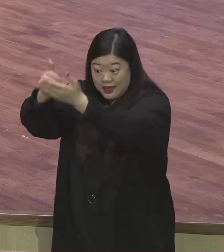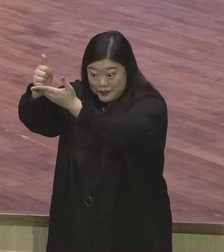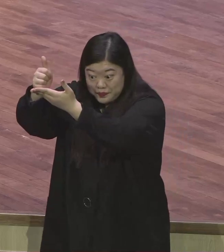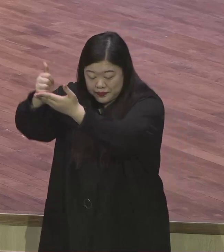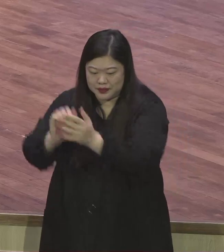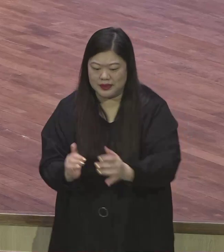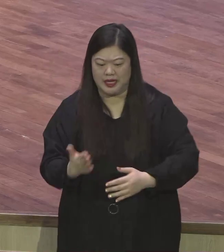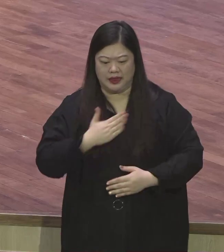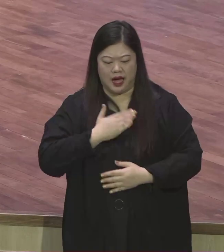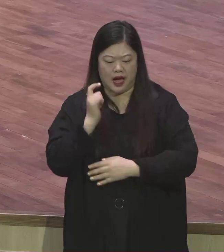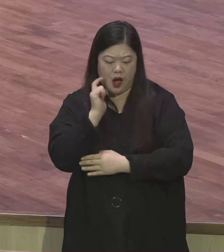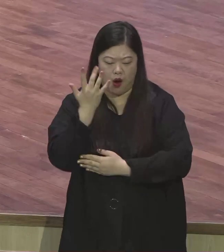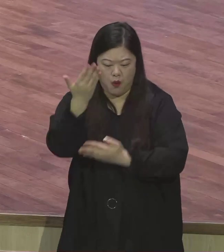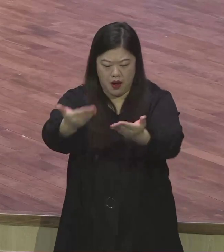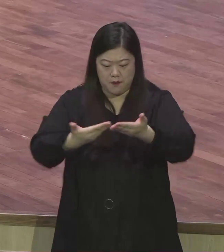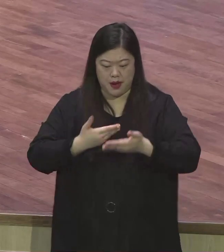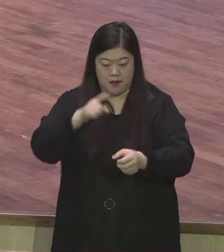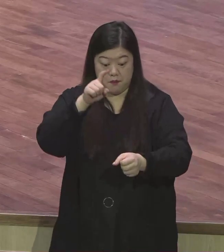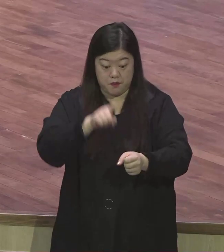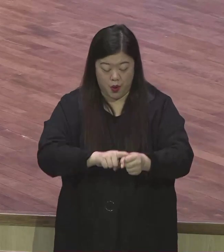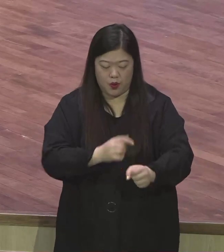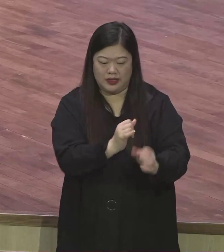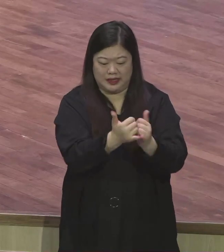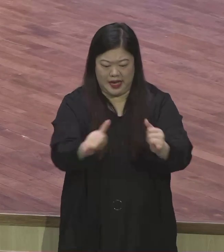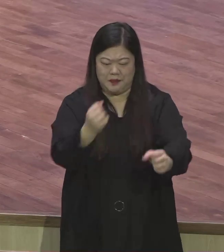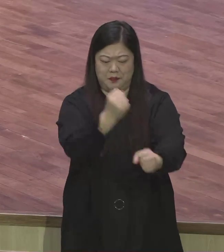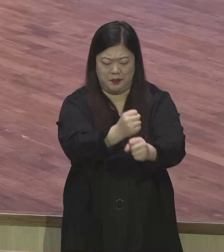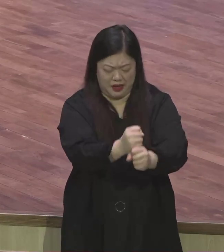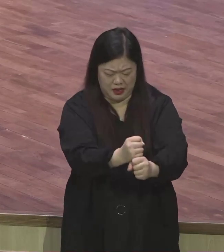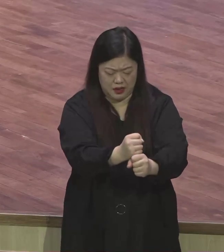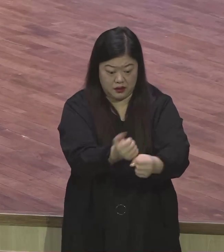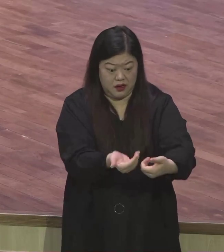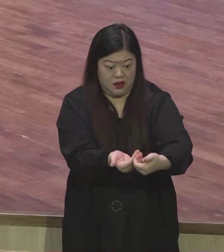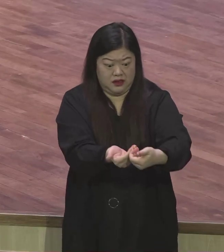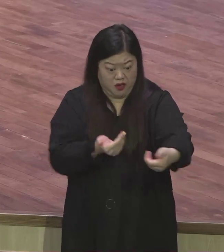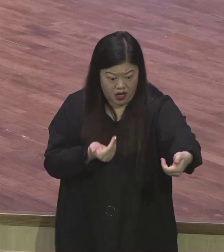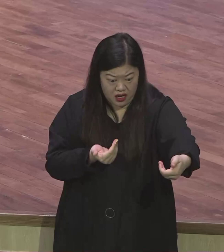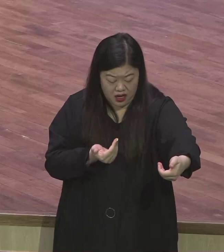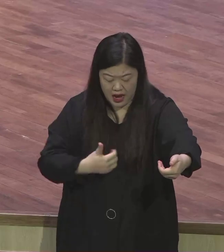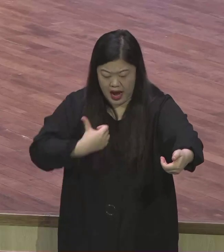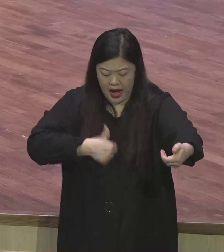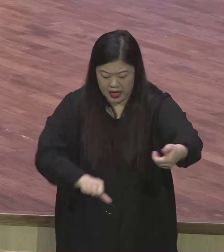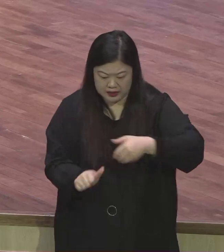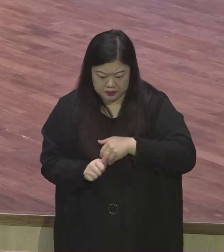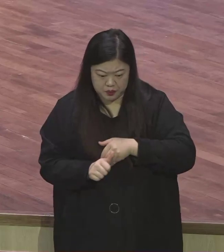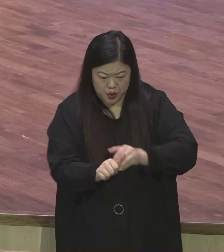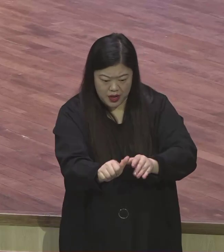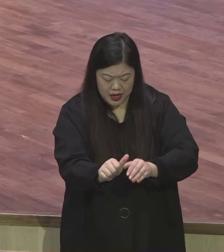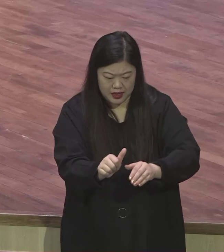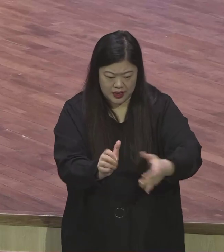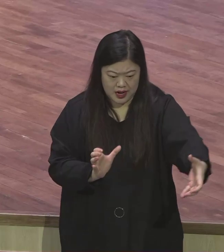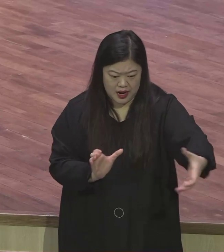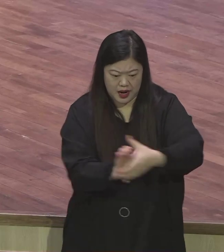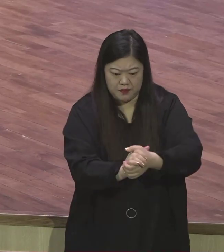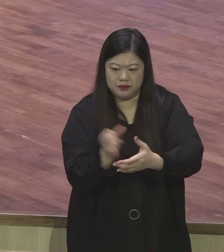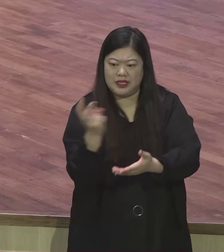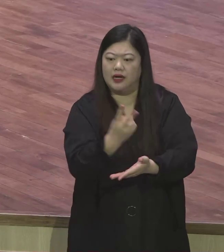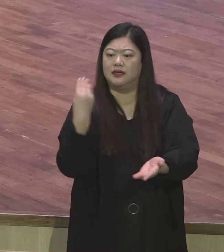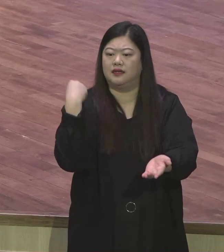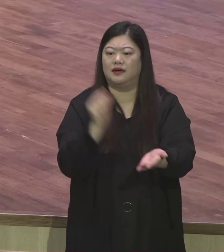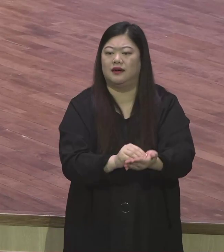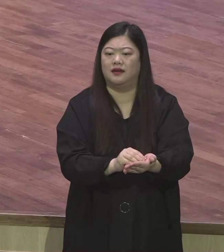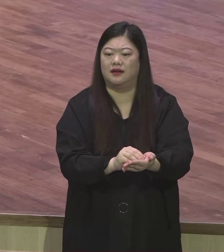찬송하게 하시려고 독생자를 보내셔서 우리를 구원해 주신 것입니다. 그래서 예수님이